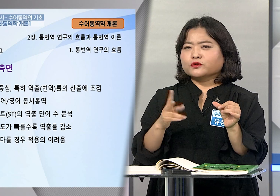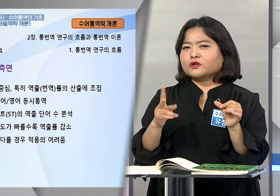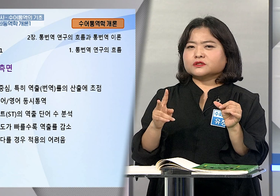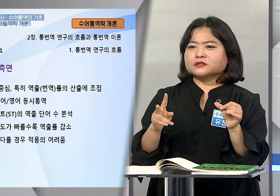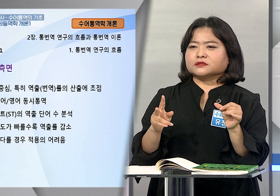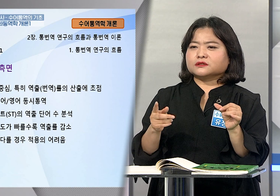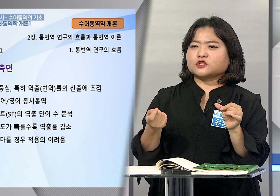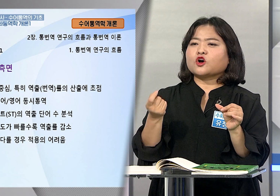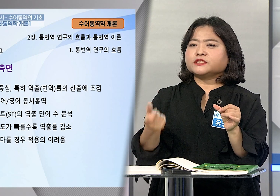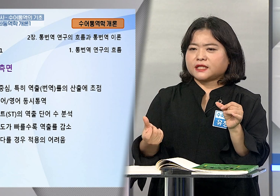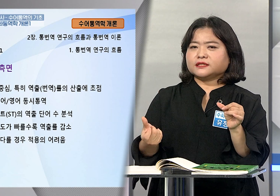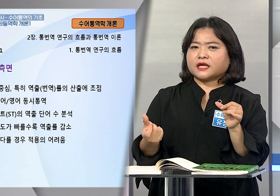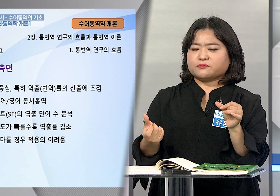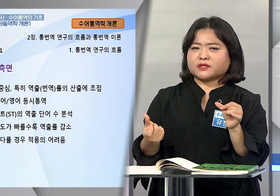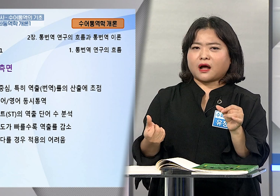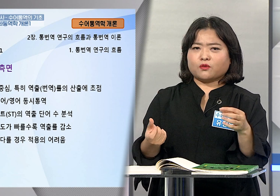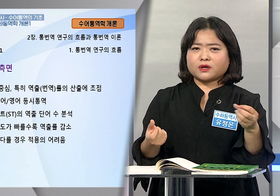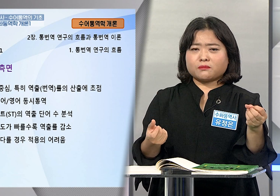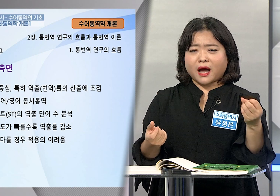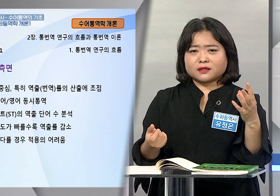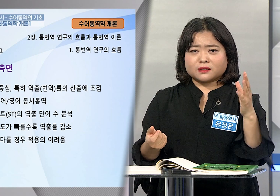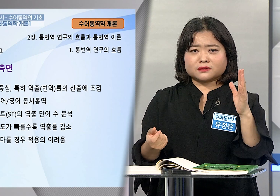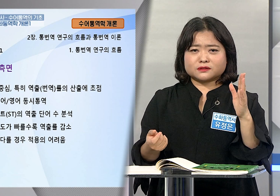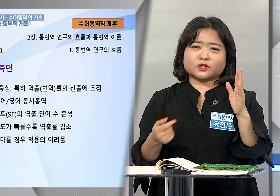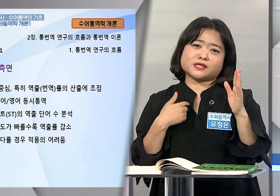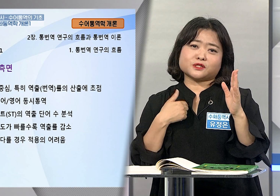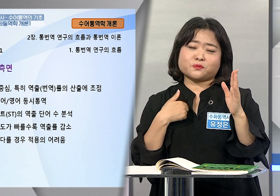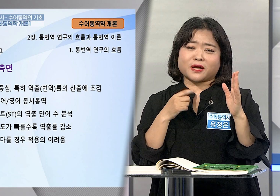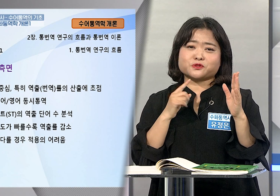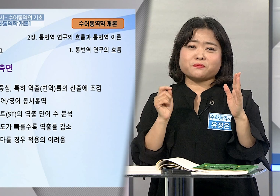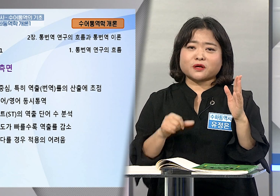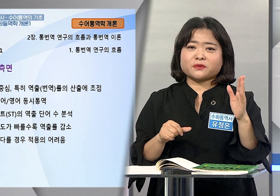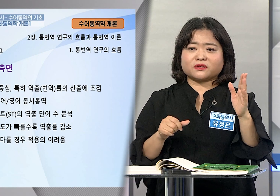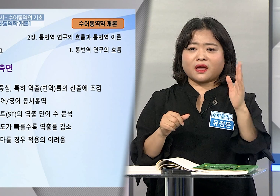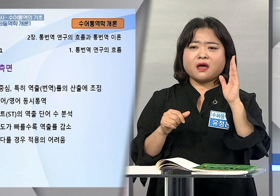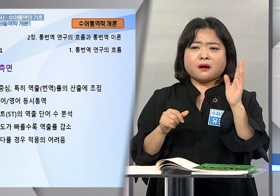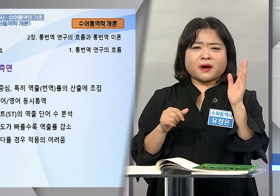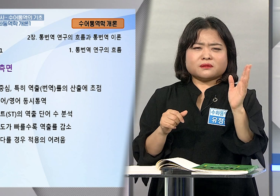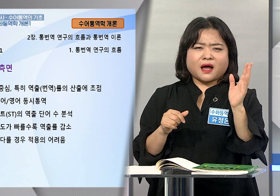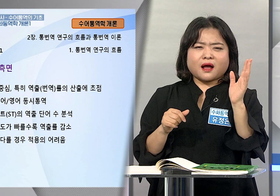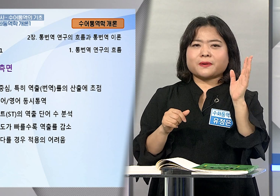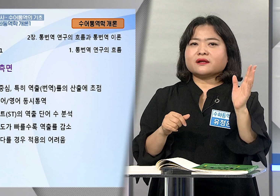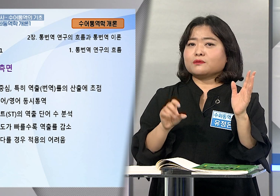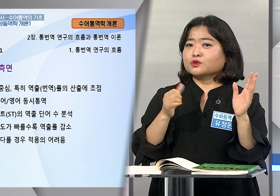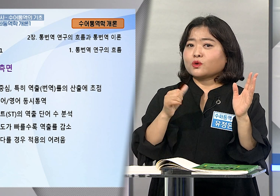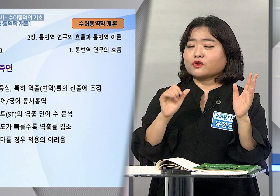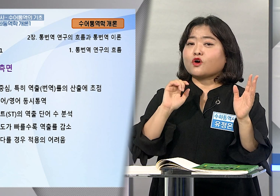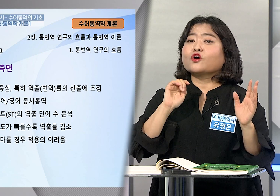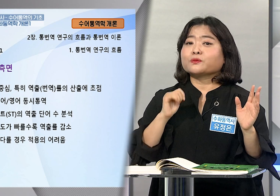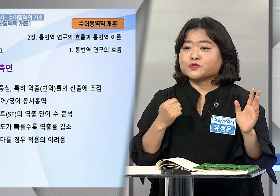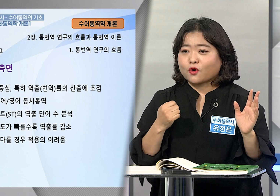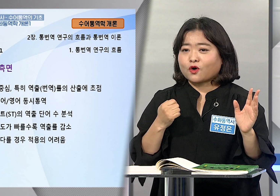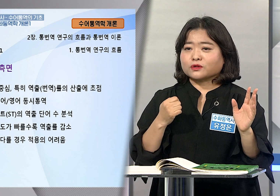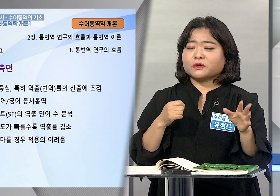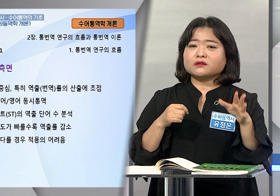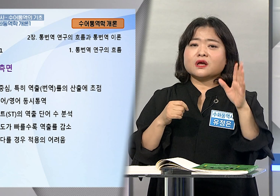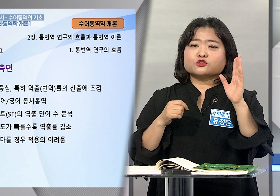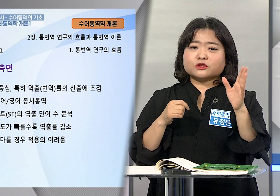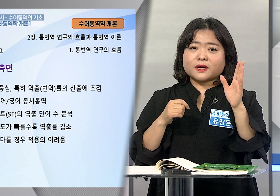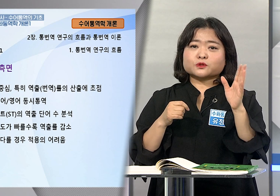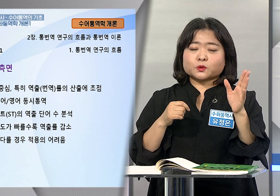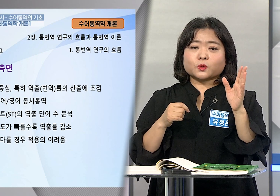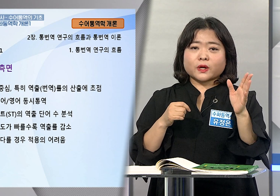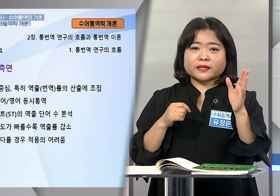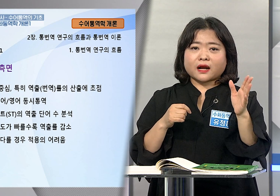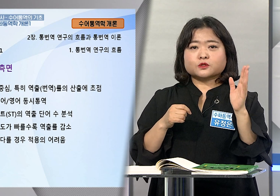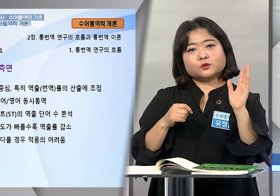빠를수록 번역은 적어진다는 얘기입니다. 왜냐하면 제가 말이 좀 빠른 편인데 말을 막 빨리 하면 통역이 어렵죠. 그러면